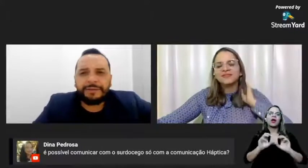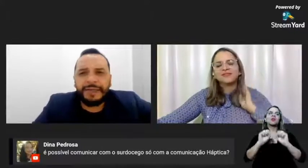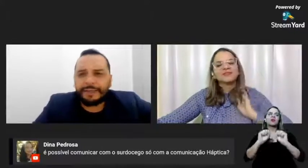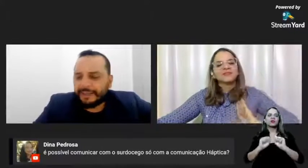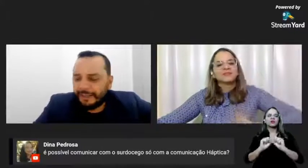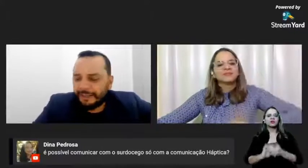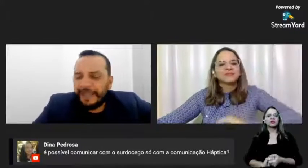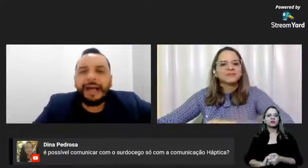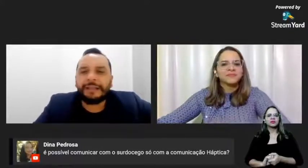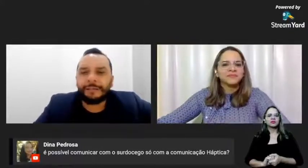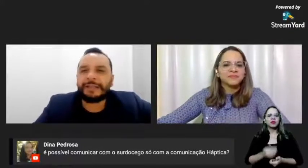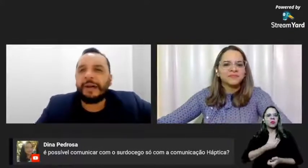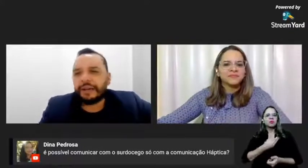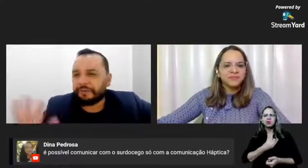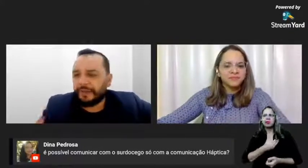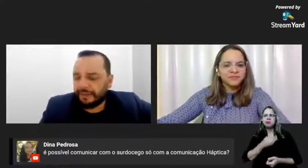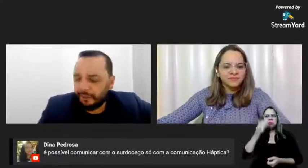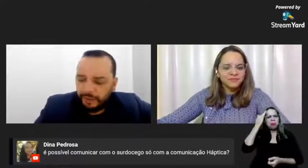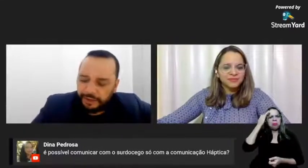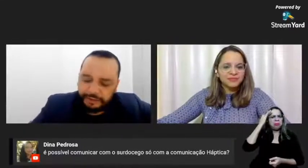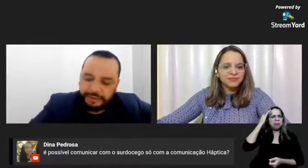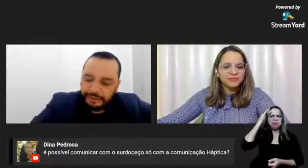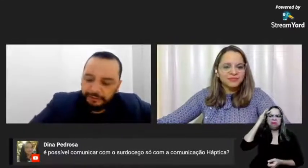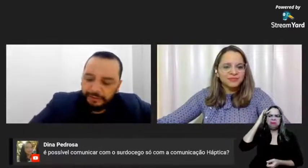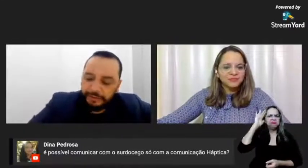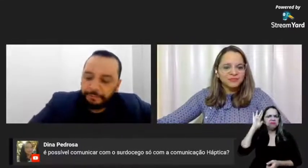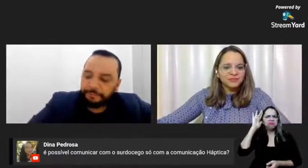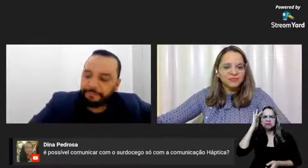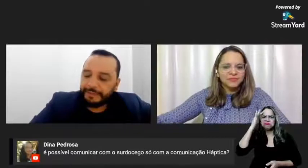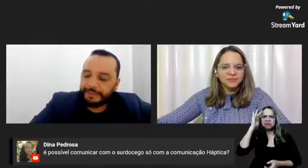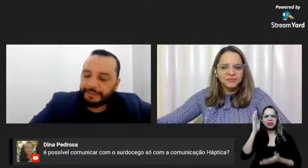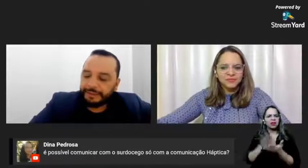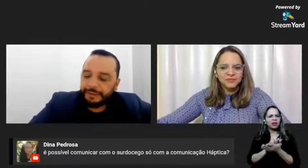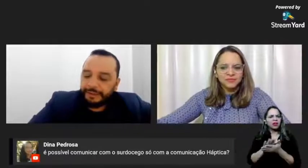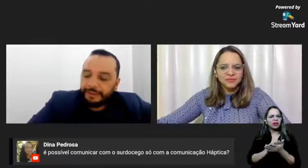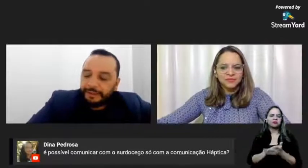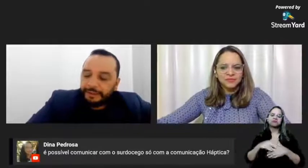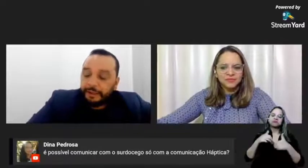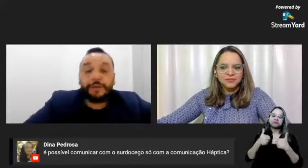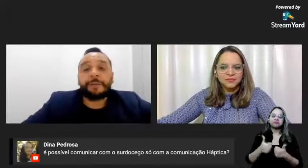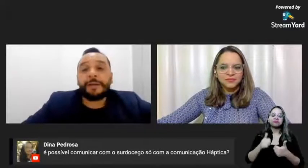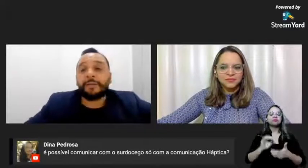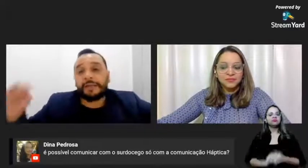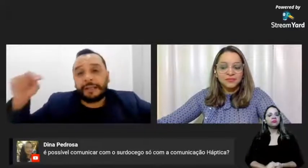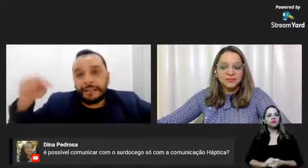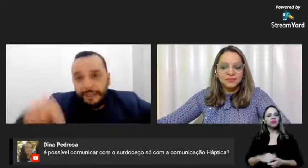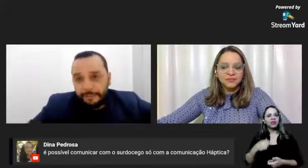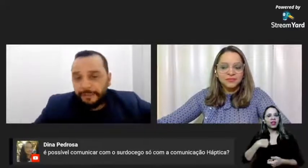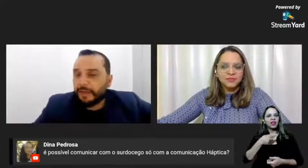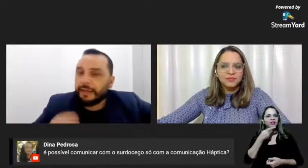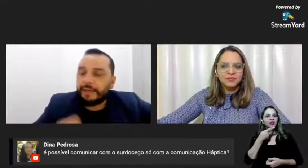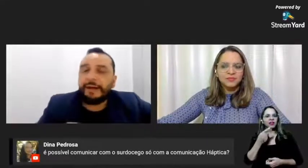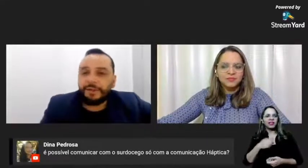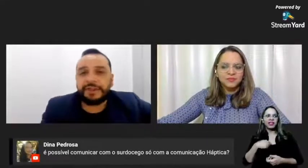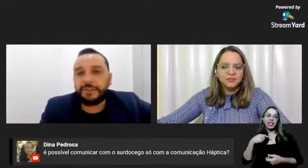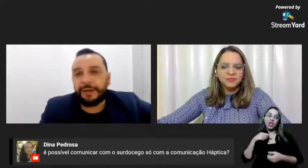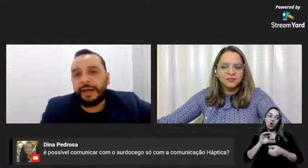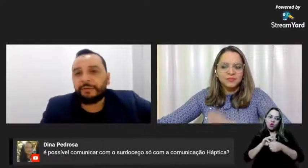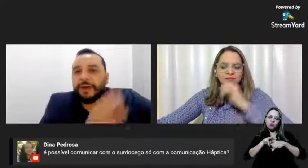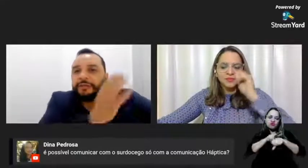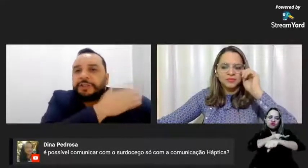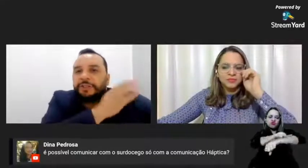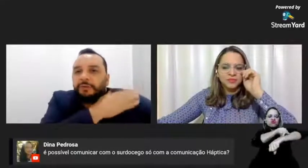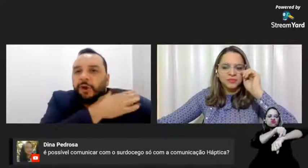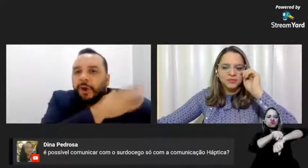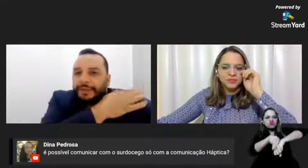E o Carlos lá sem entender nada. Eu falei, não, é que a fila tá demorando aqui e tal. Beleza. Eu falei para ele, eu vou descer primeiro e lá embaixo eu te